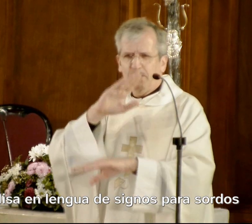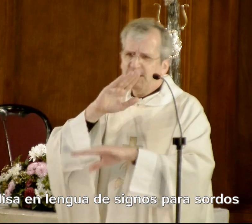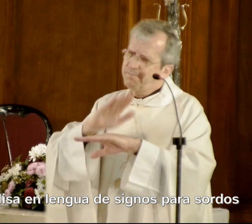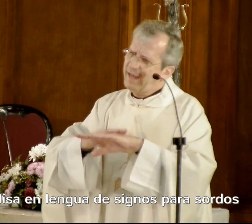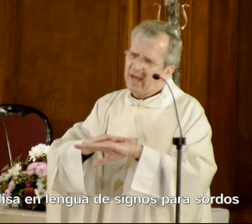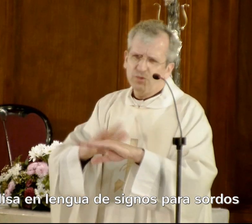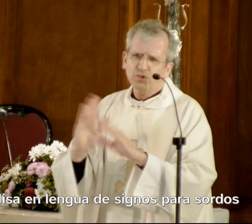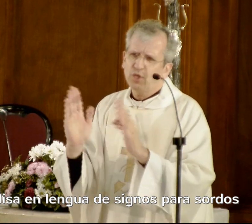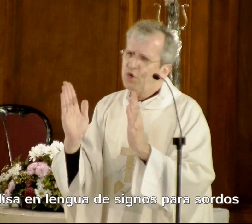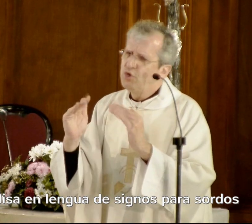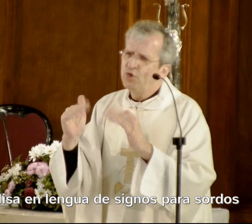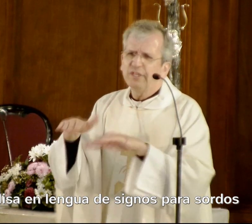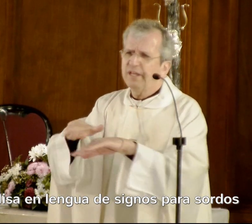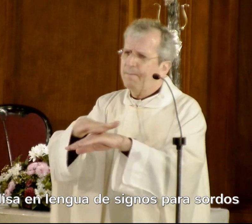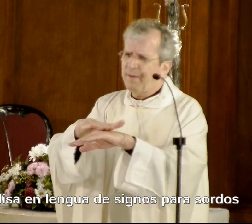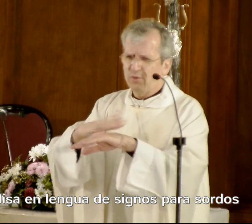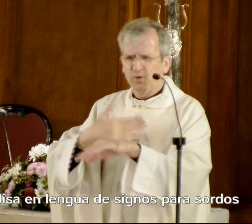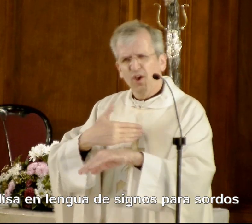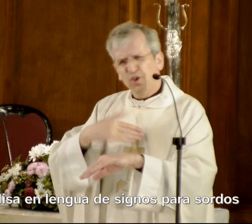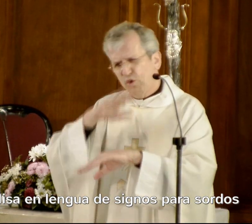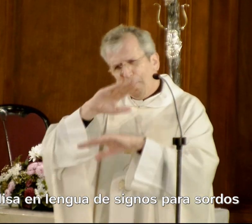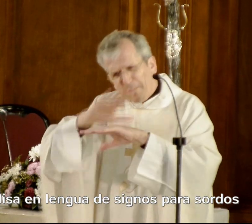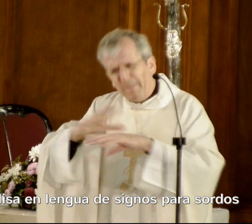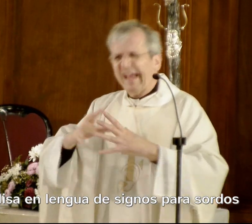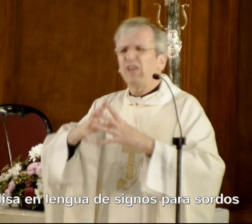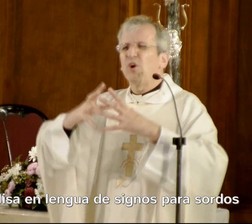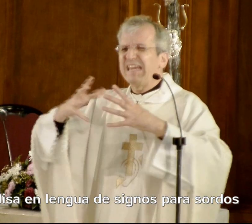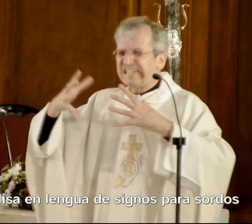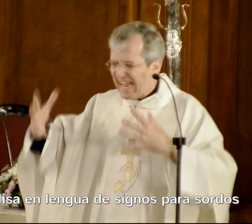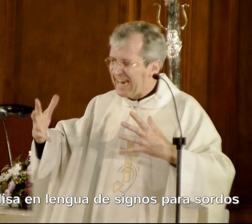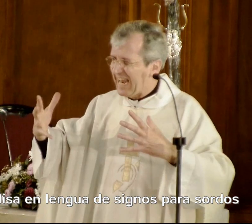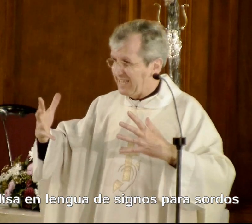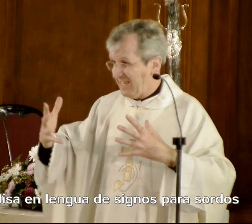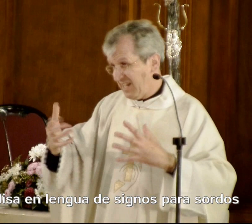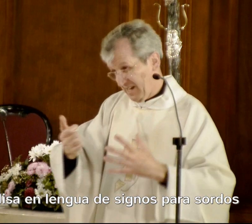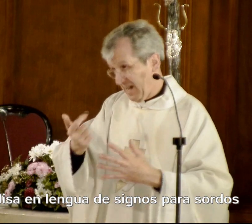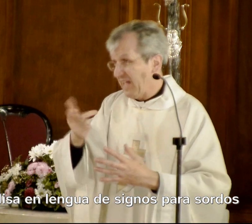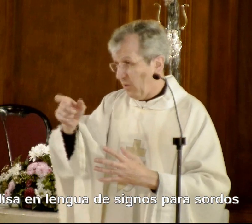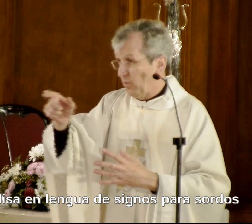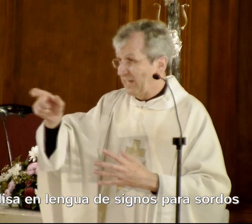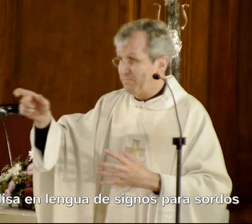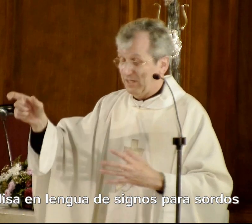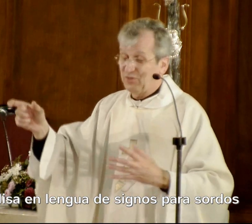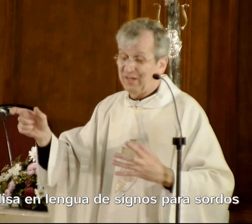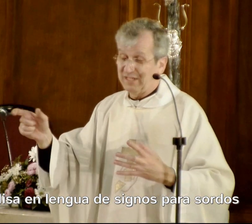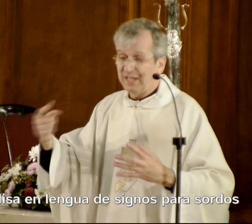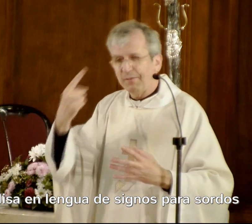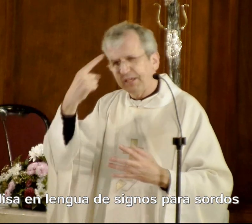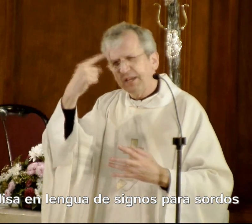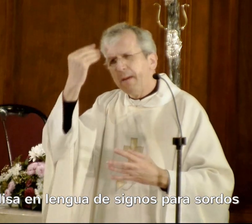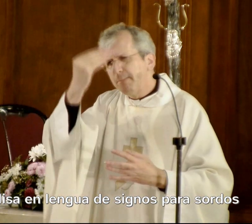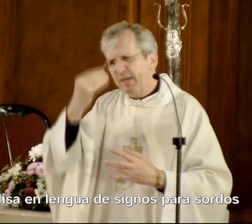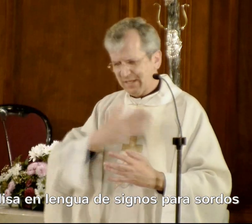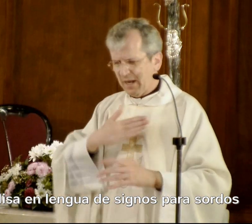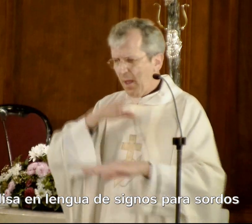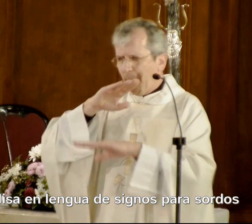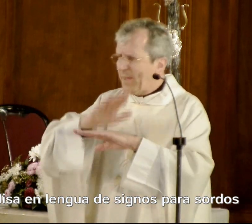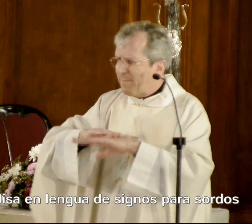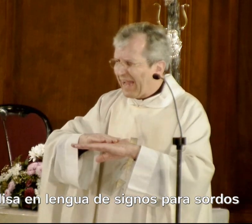mis pecados no tienen perdón. Yo, mi pecado es tan grande, hay algunas personas que a veces piensan, mi